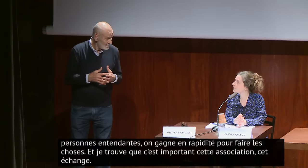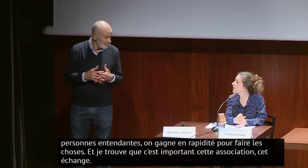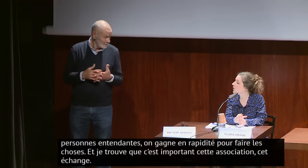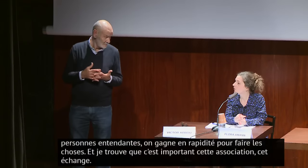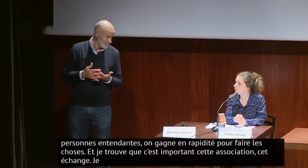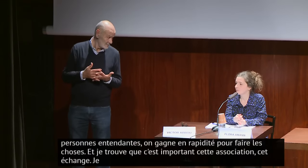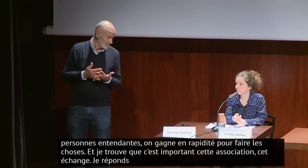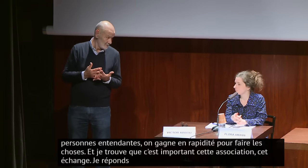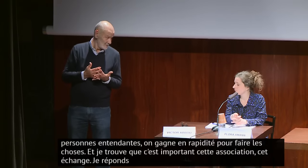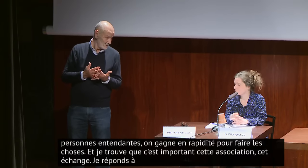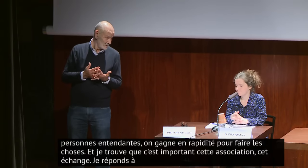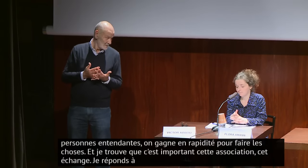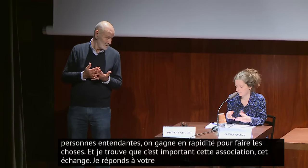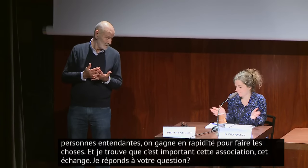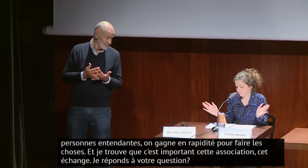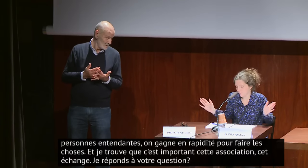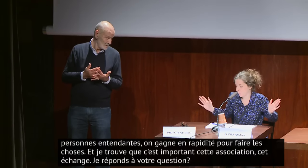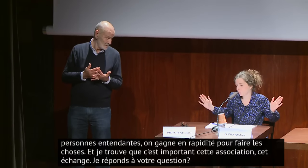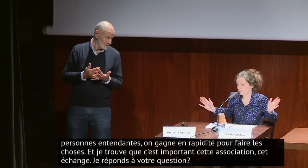question.